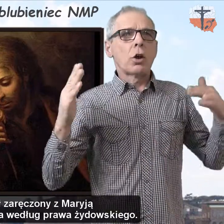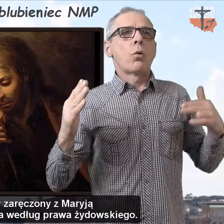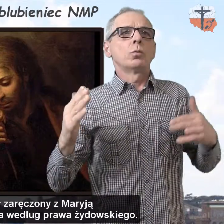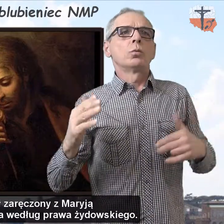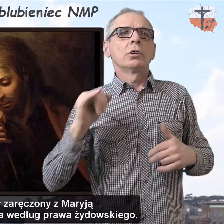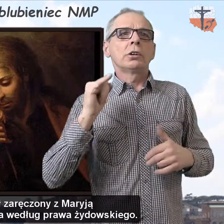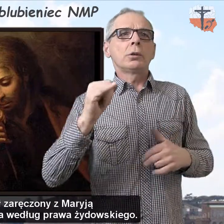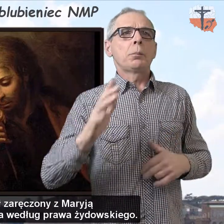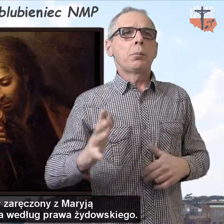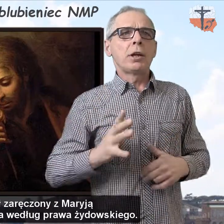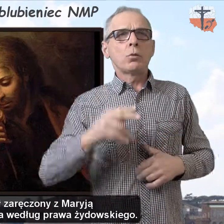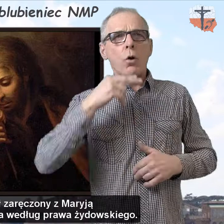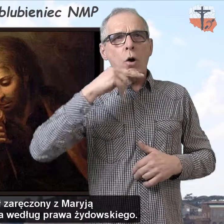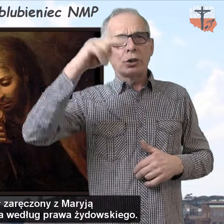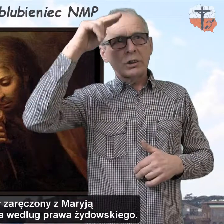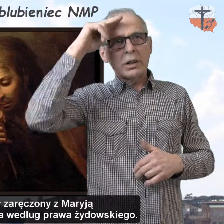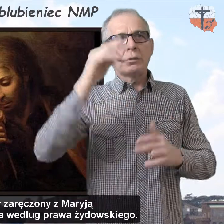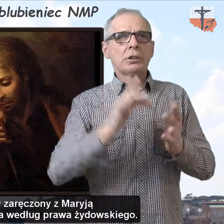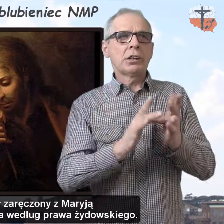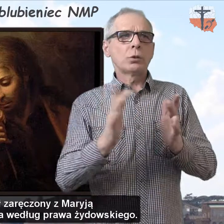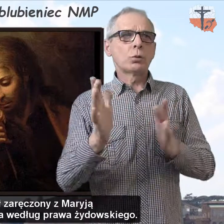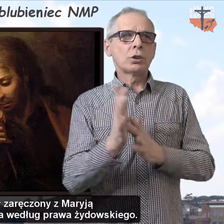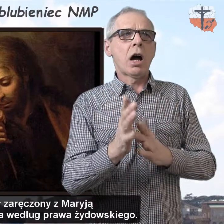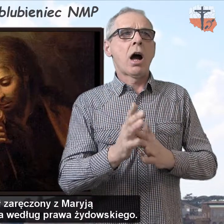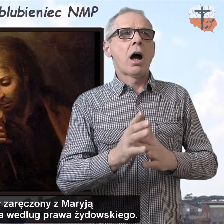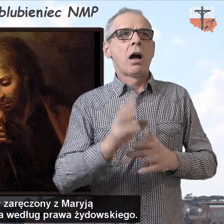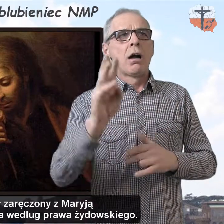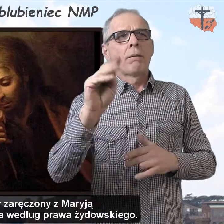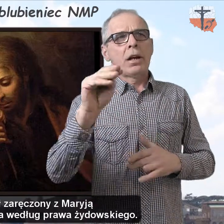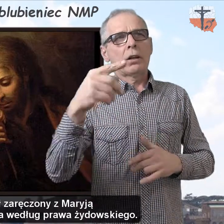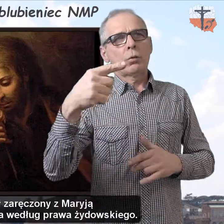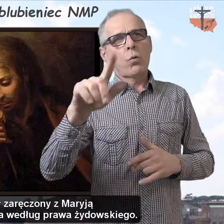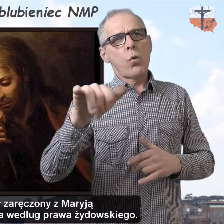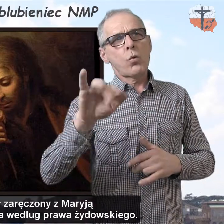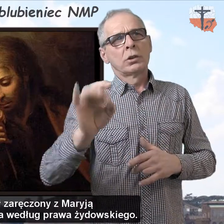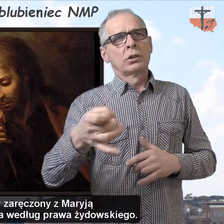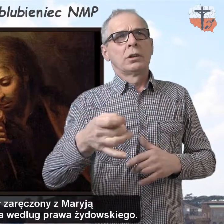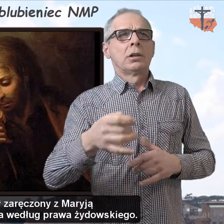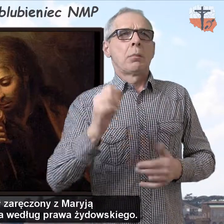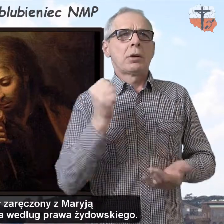był ojcem Jezusa według prawa żydowskiego.